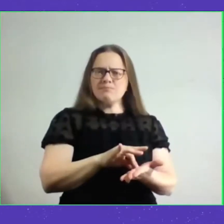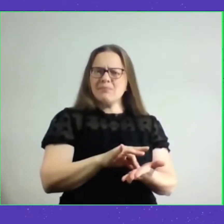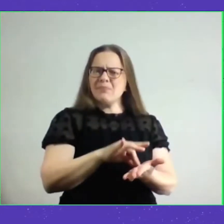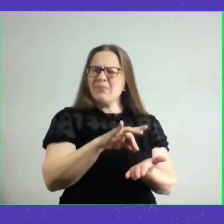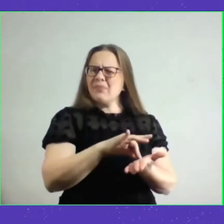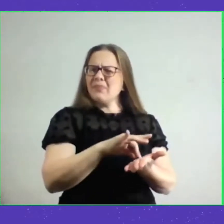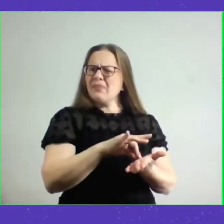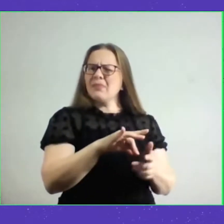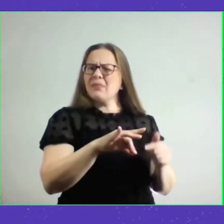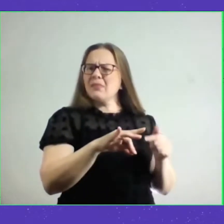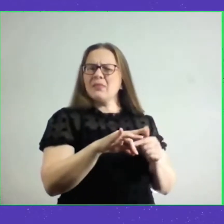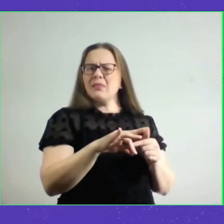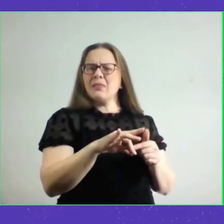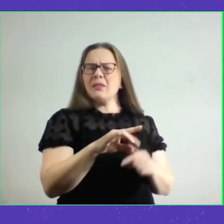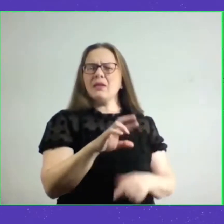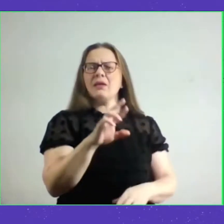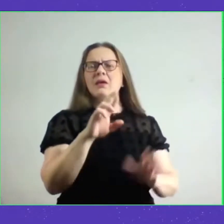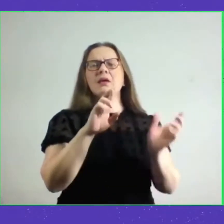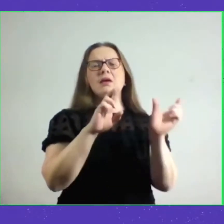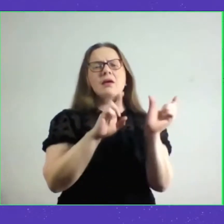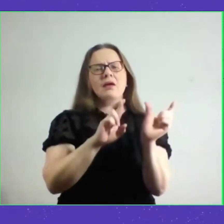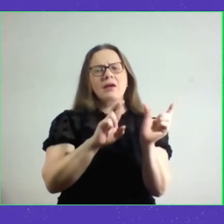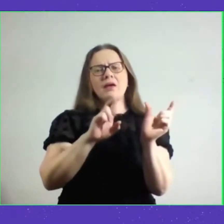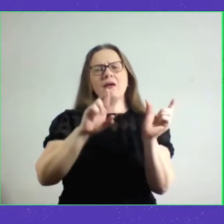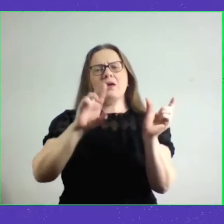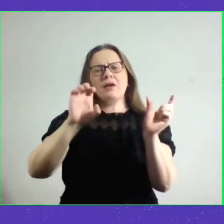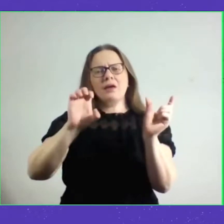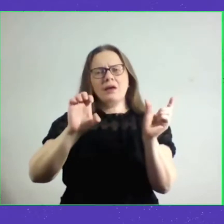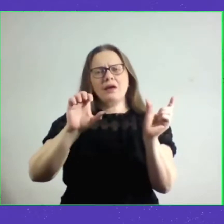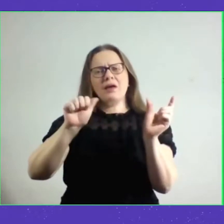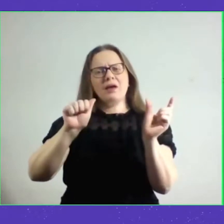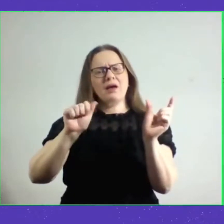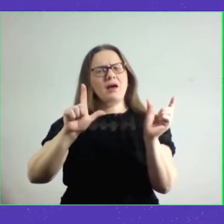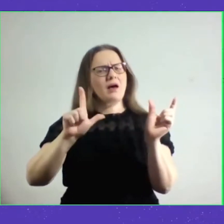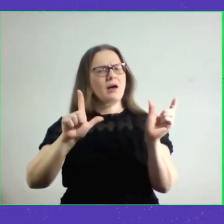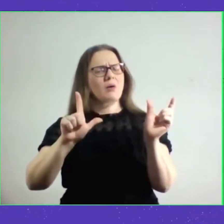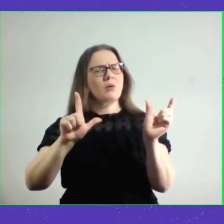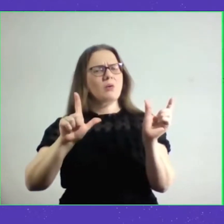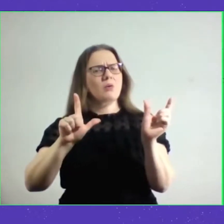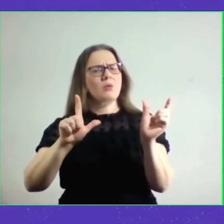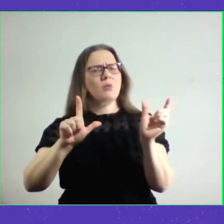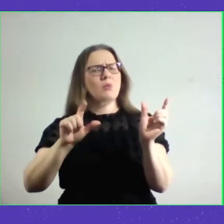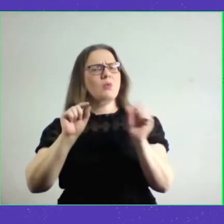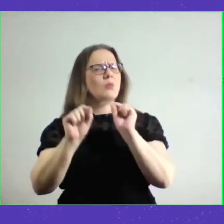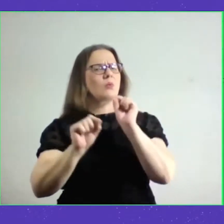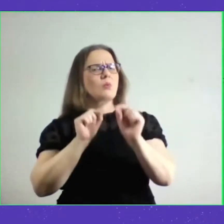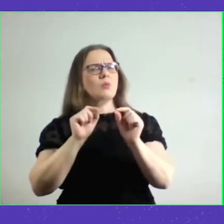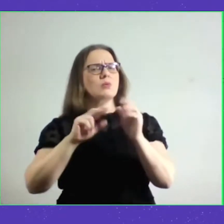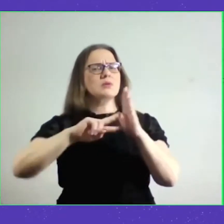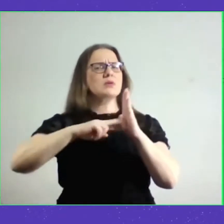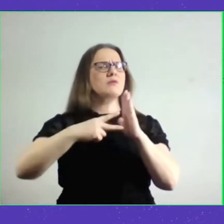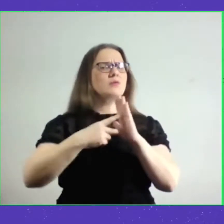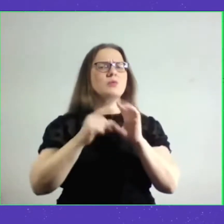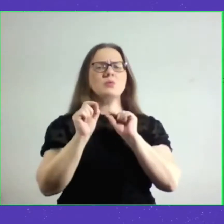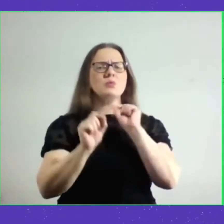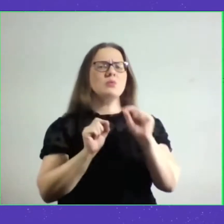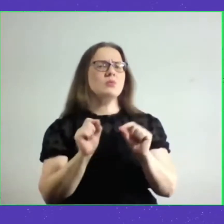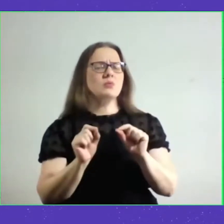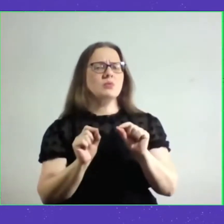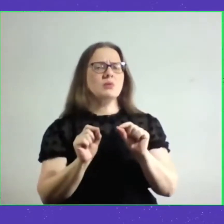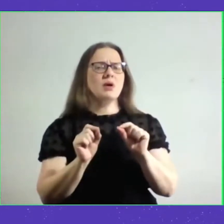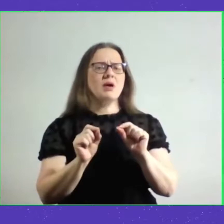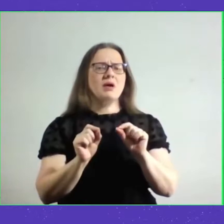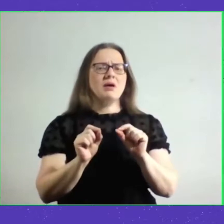é isso: o que é real? Nós sabemos que existem coisas que são temporárias,